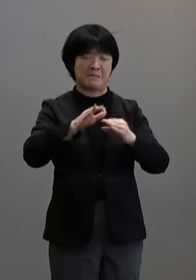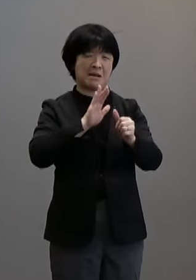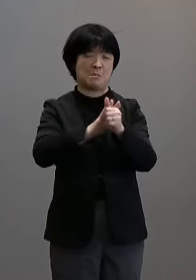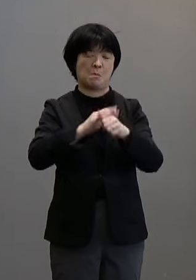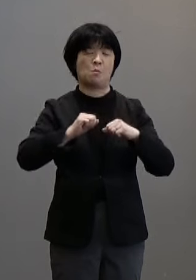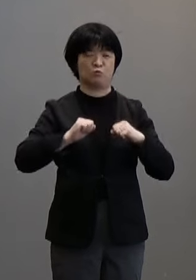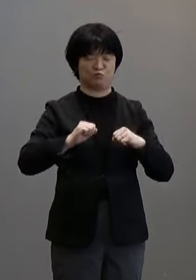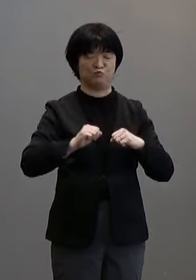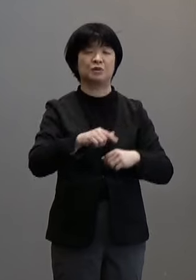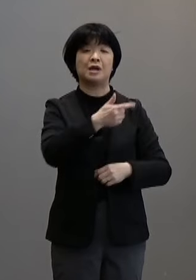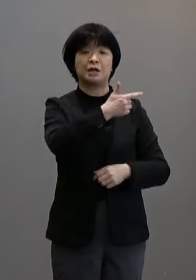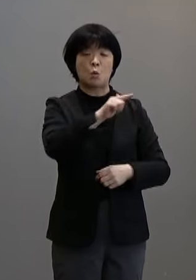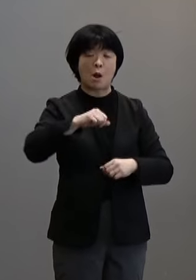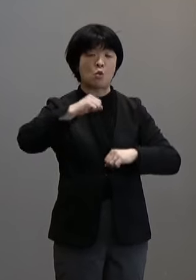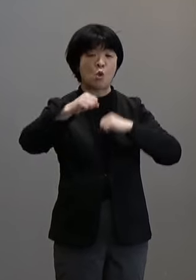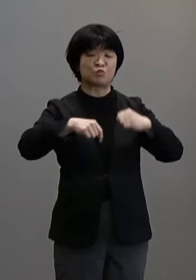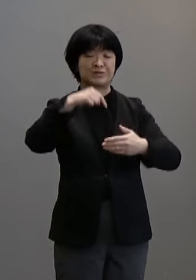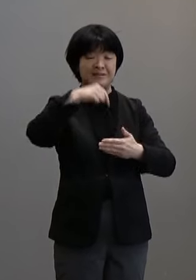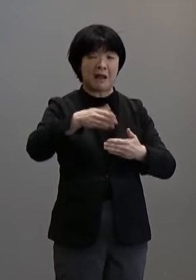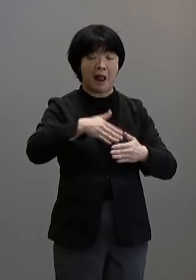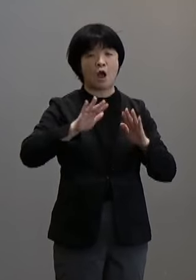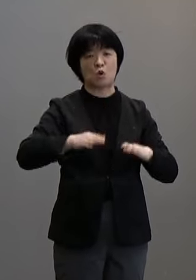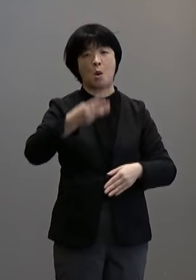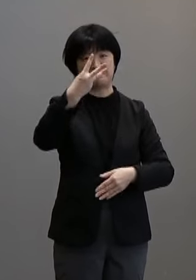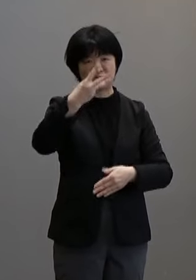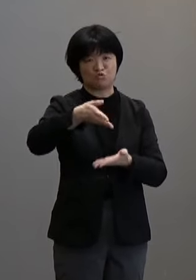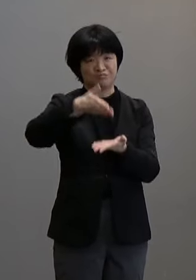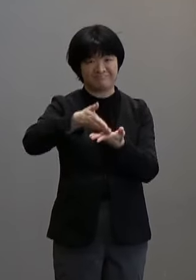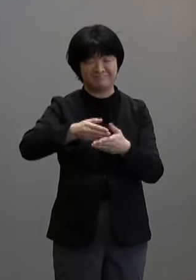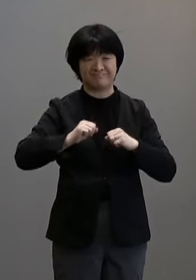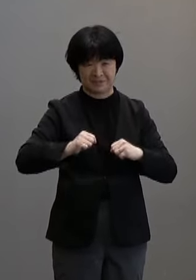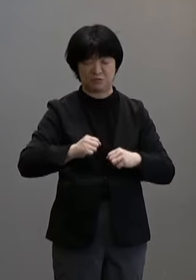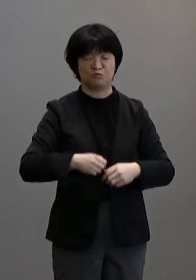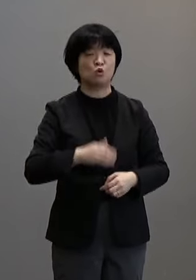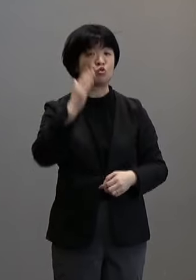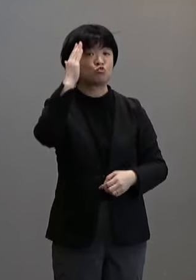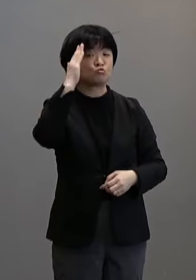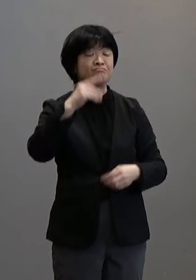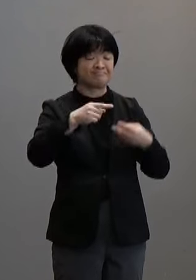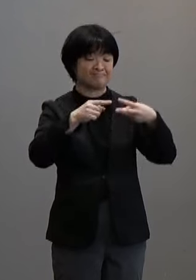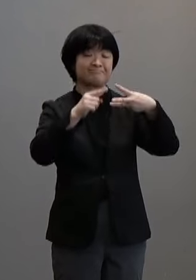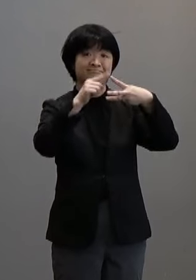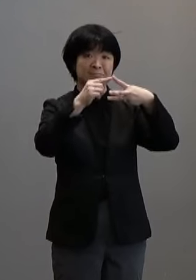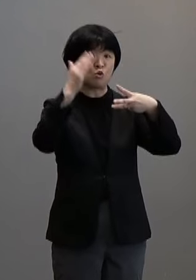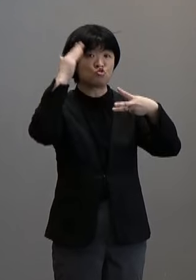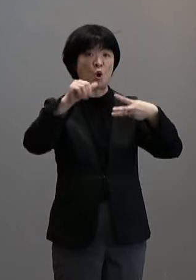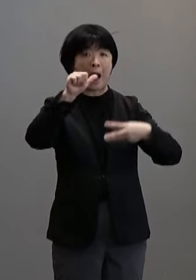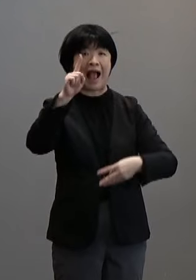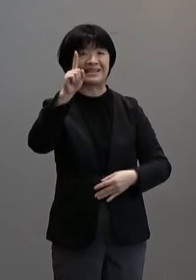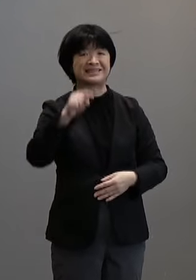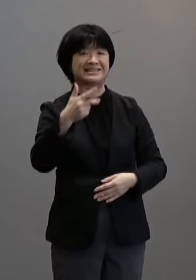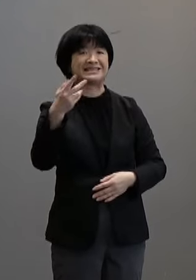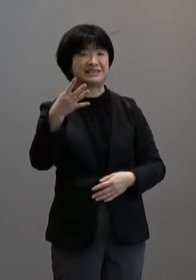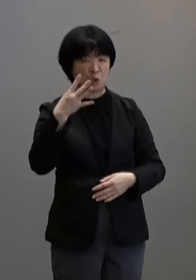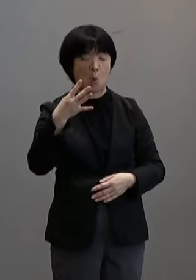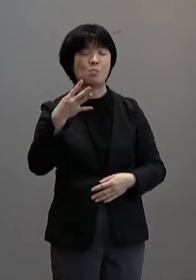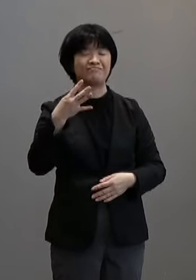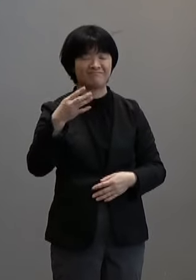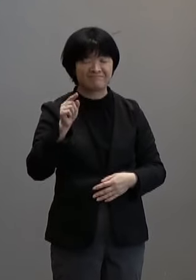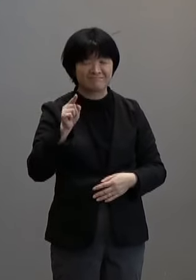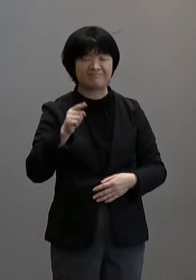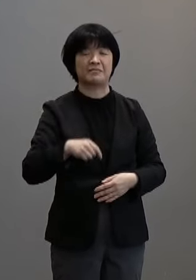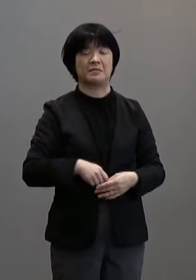さまざまな取り組みの中から3つ紹介をいたします。はじめに黒アヒージョについてです。県では県産農林水産物の魅